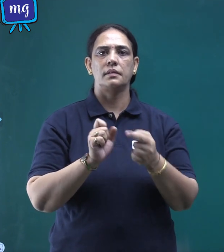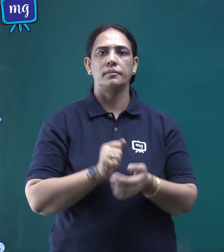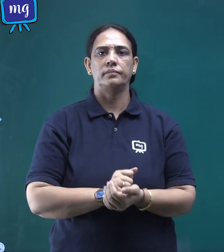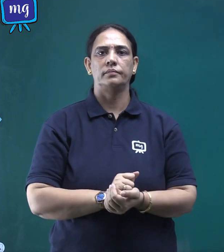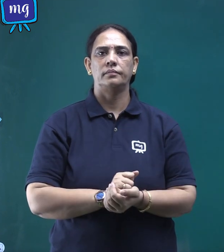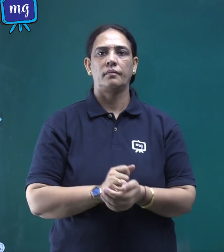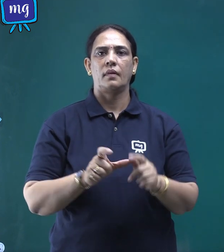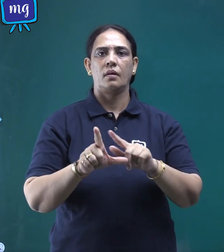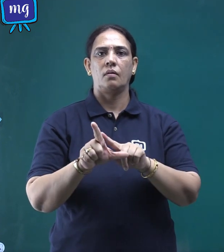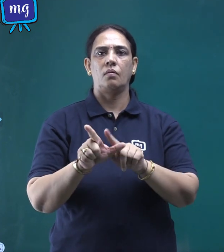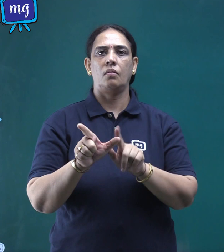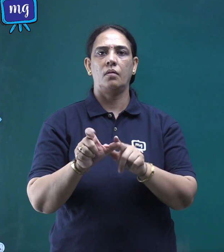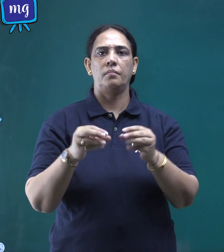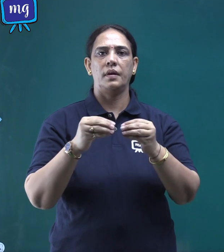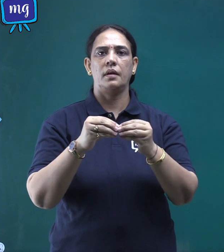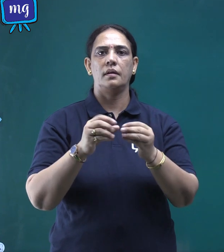कोण बी